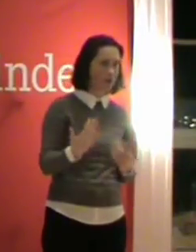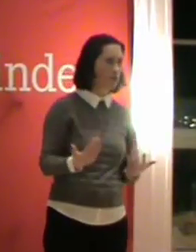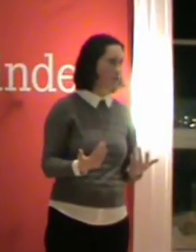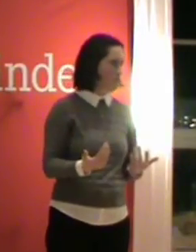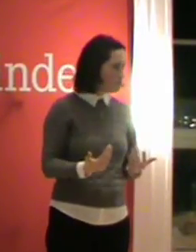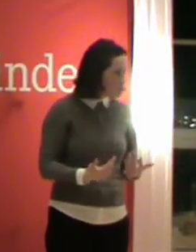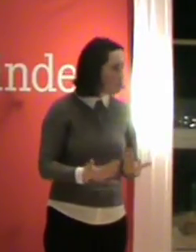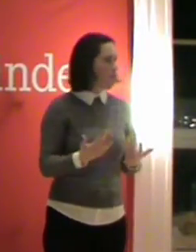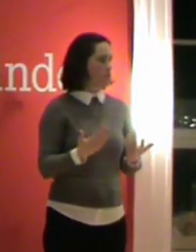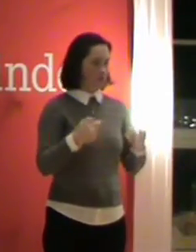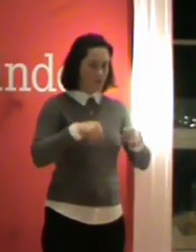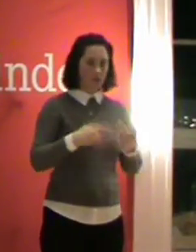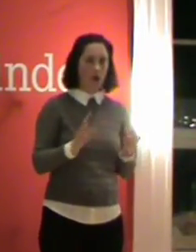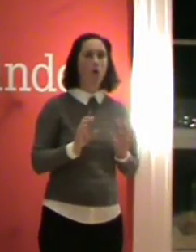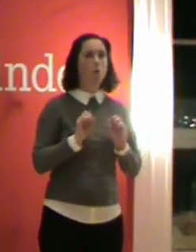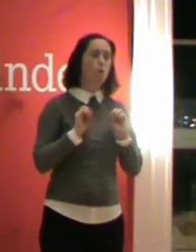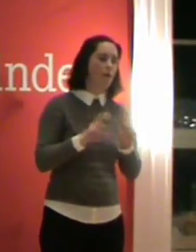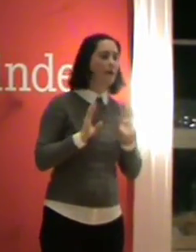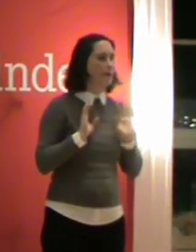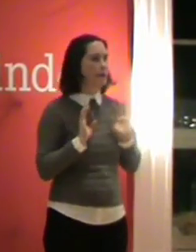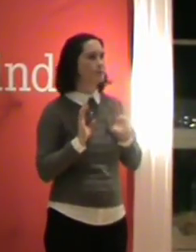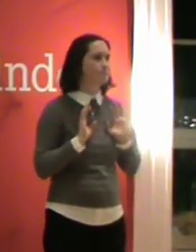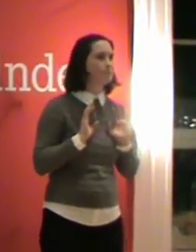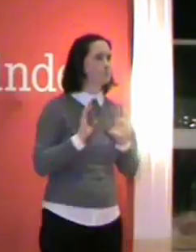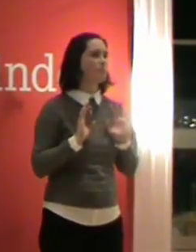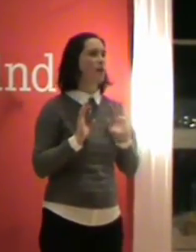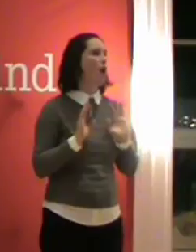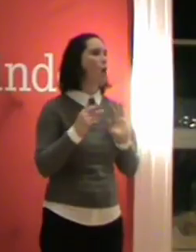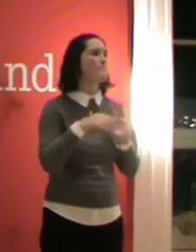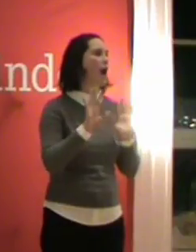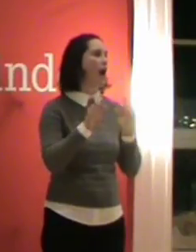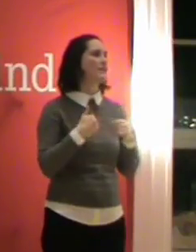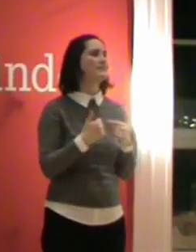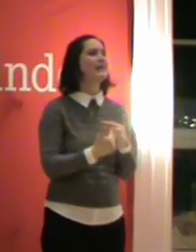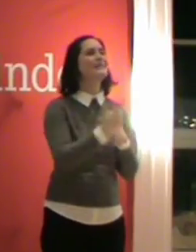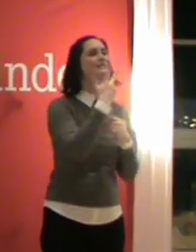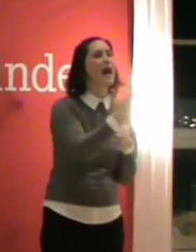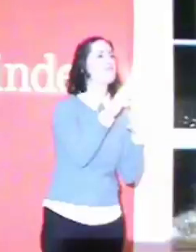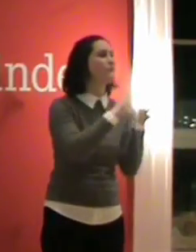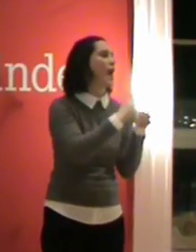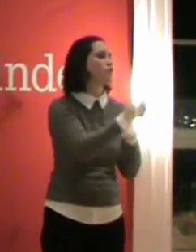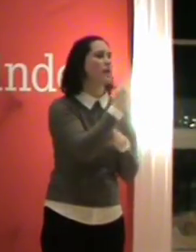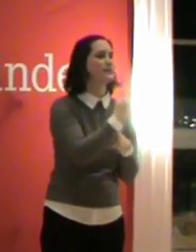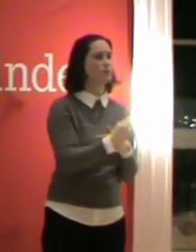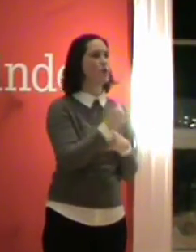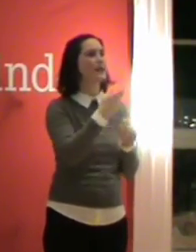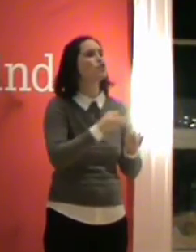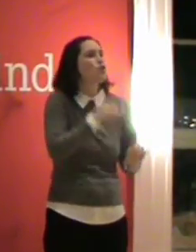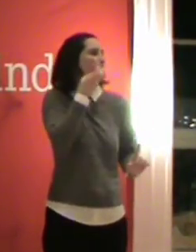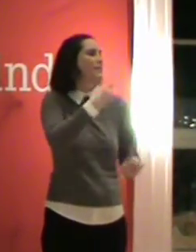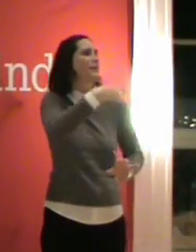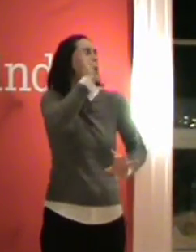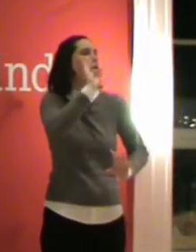beruhigt man sich damit, dass man sagt, naja, die können auch nicht mehr als 3 Steaks am Tag essen und eine Flasche Champagner